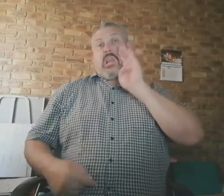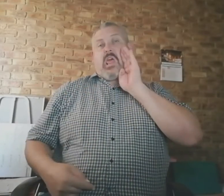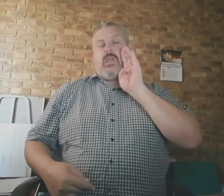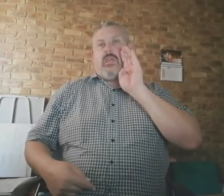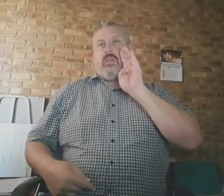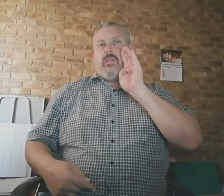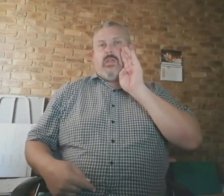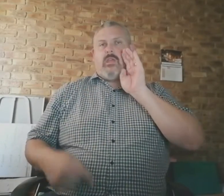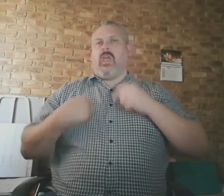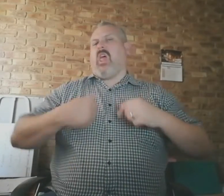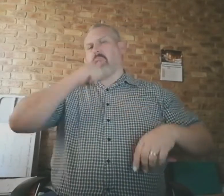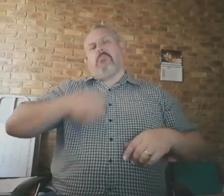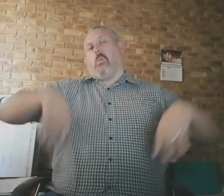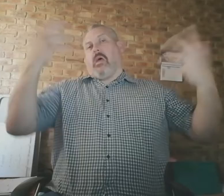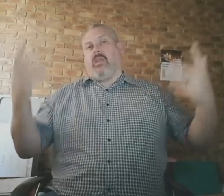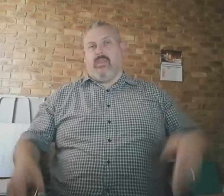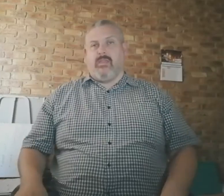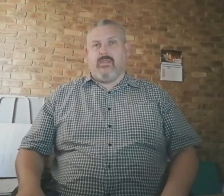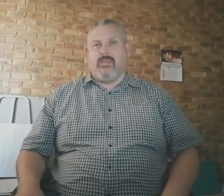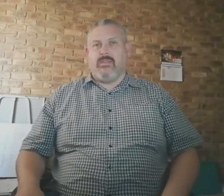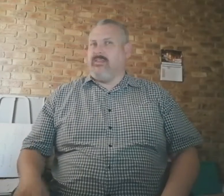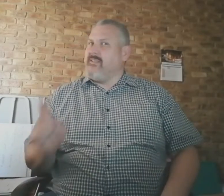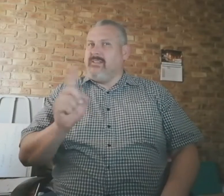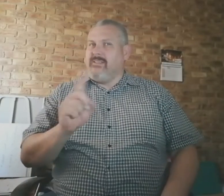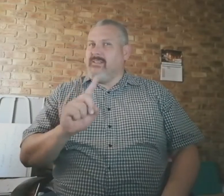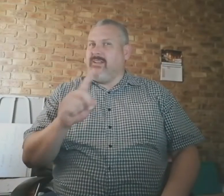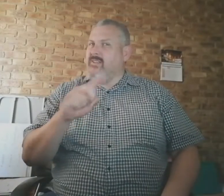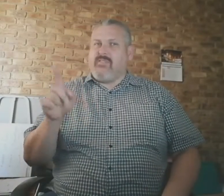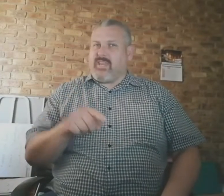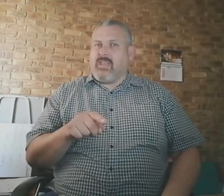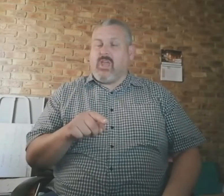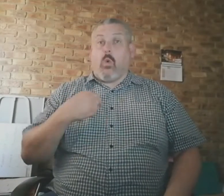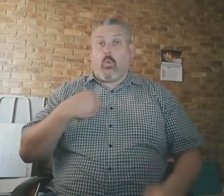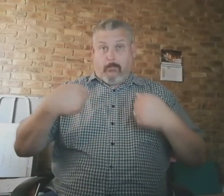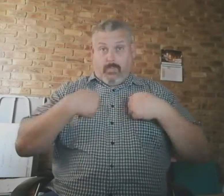skinde, ek, was jesus, sojes, kom,